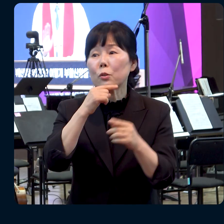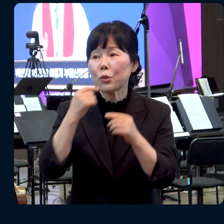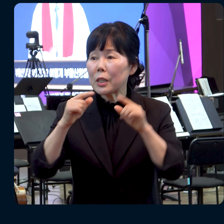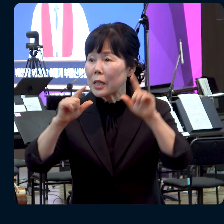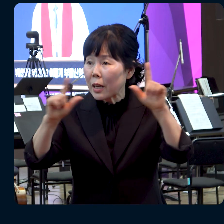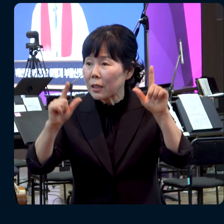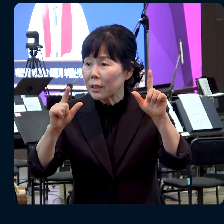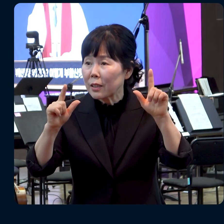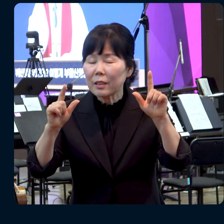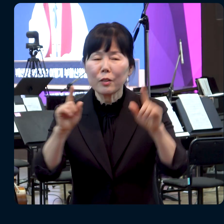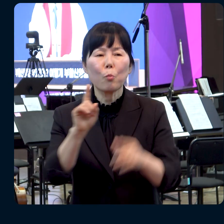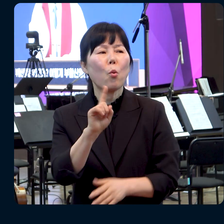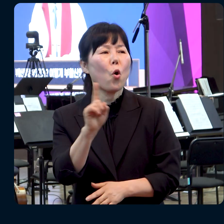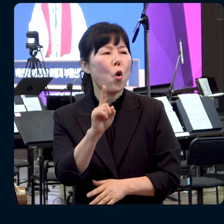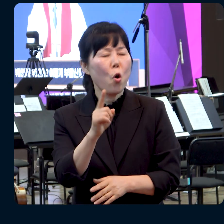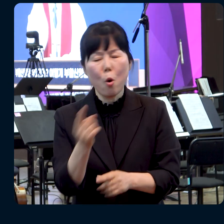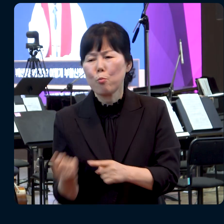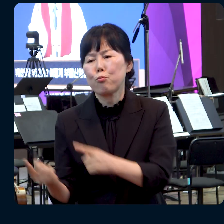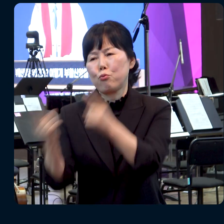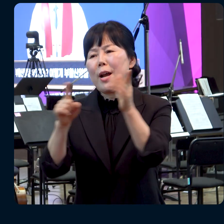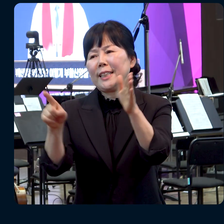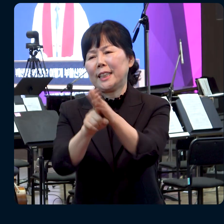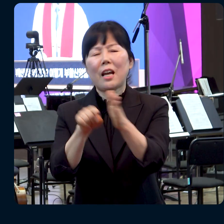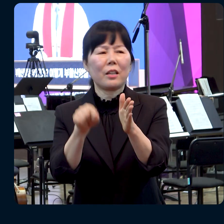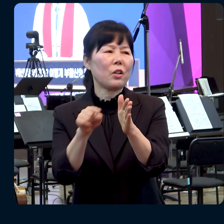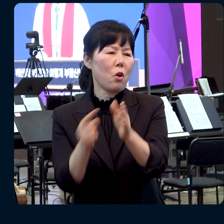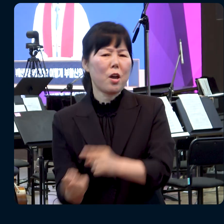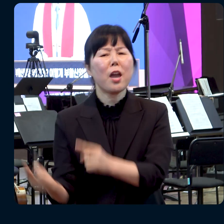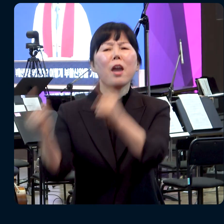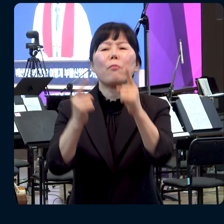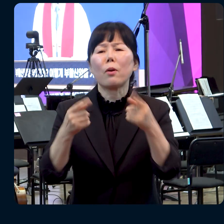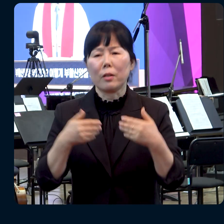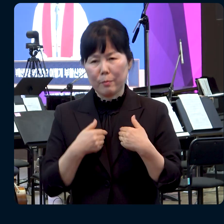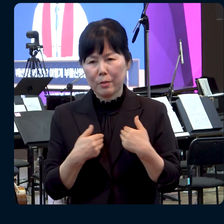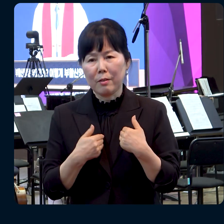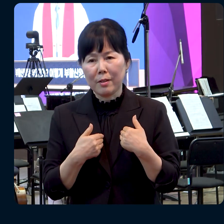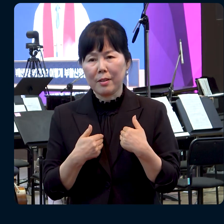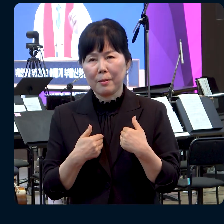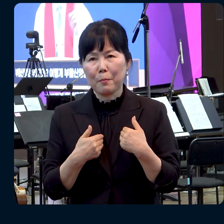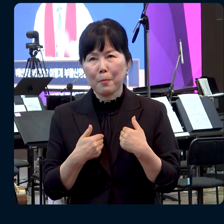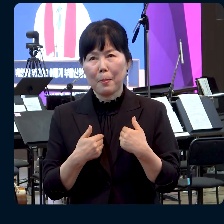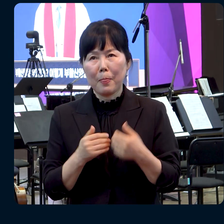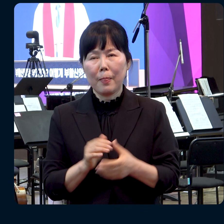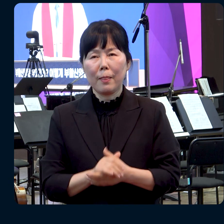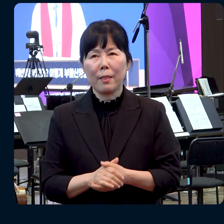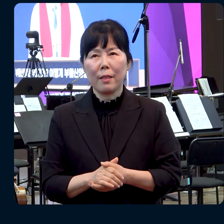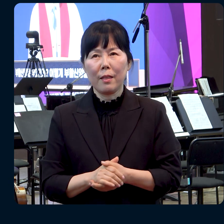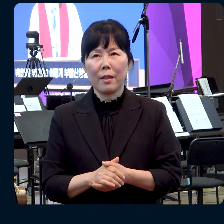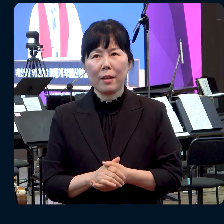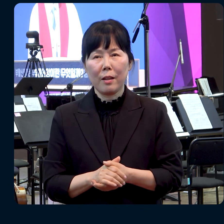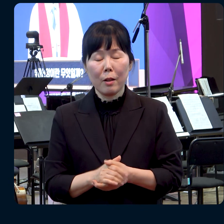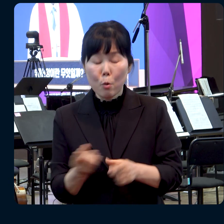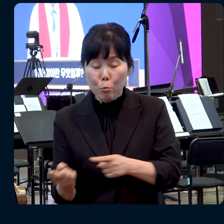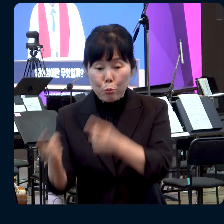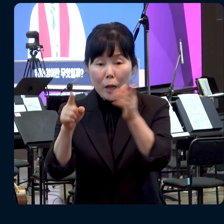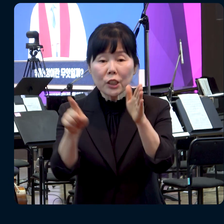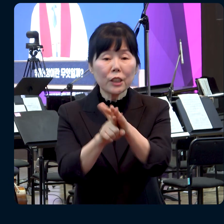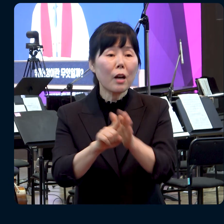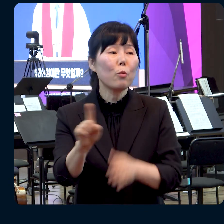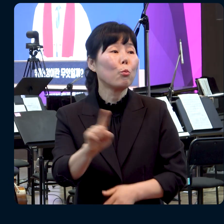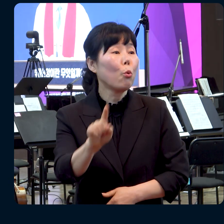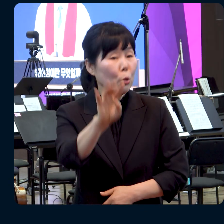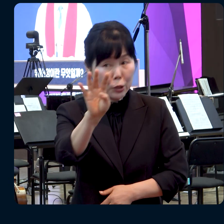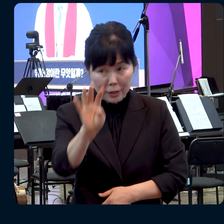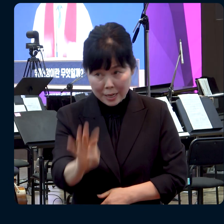다른 것이 아니라 부활신앙을 회복해야 합니다. 부활신앙을. 자, 그러면 부활신앙이란